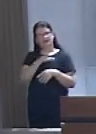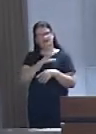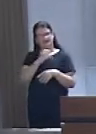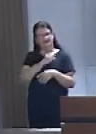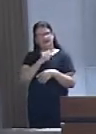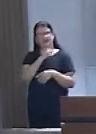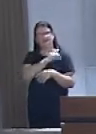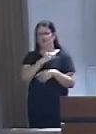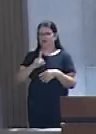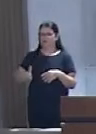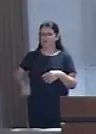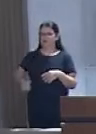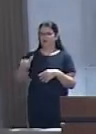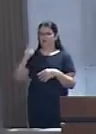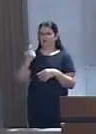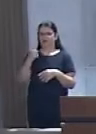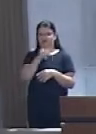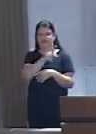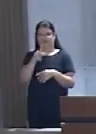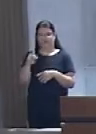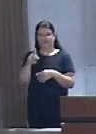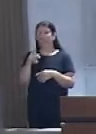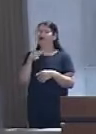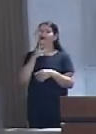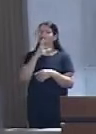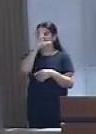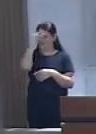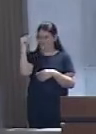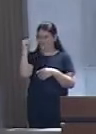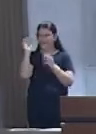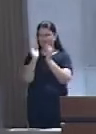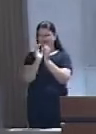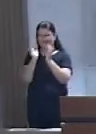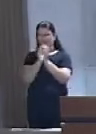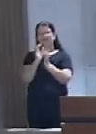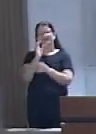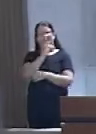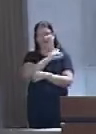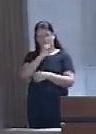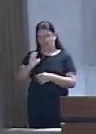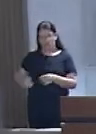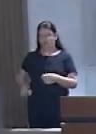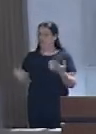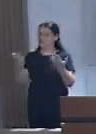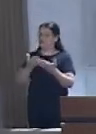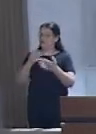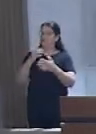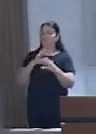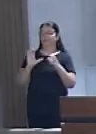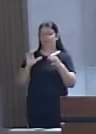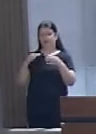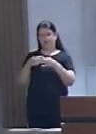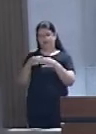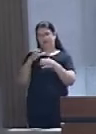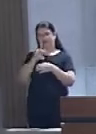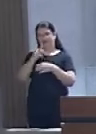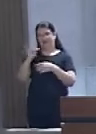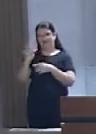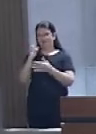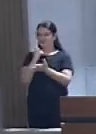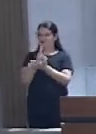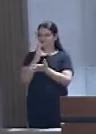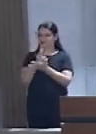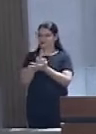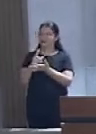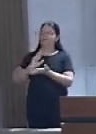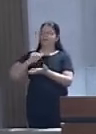deputado, ex-prefeito do Recife, deputado estadual, hoje pelo Partido dos Trabalhadores, sempre